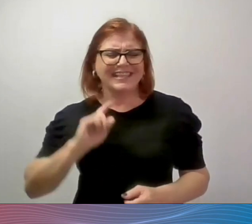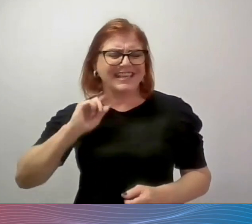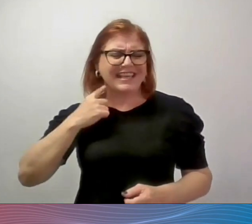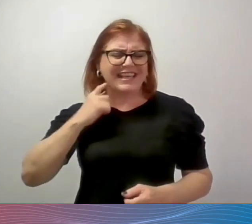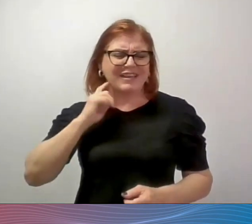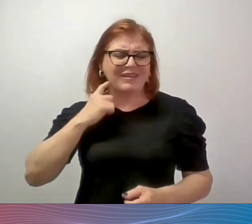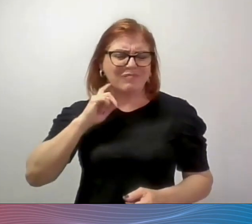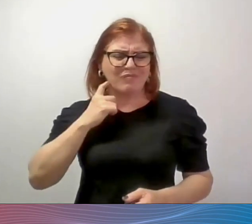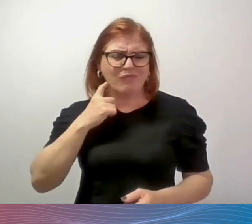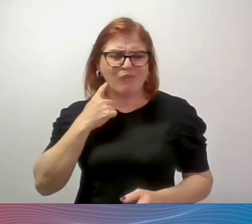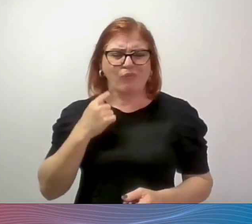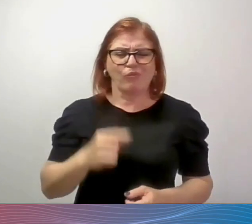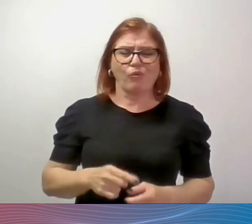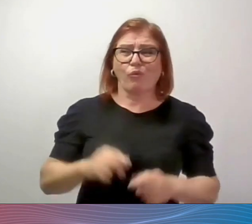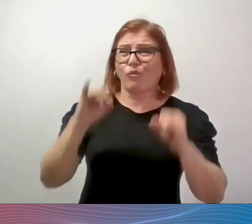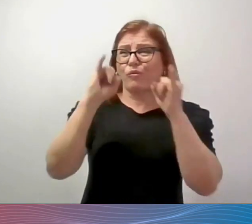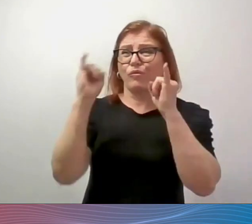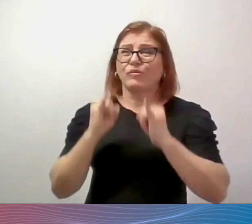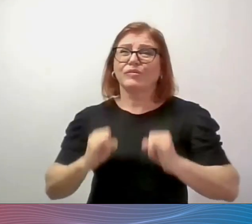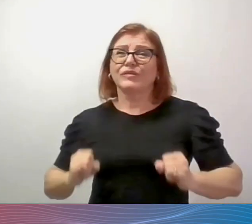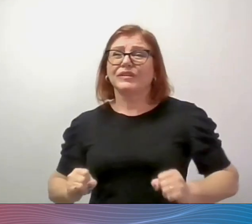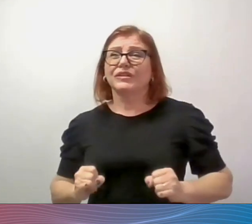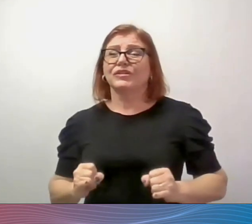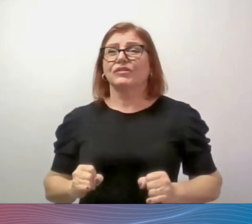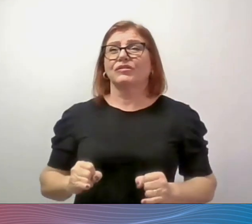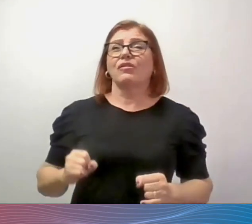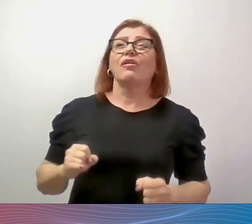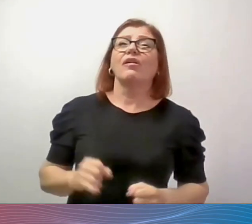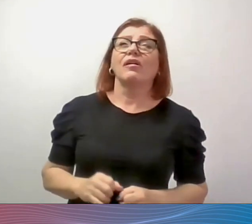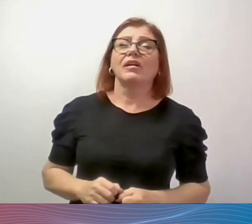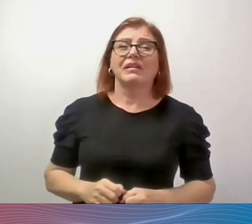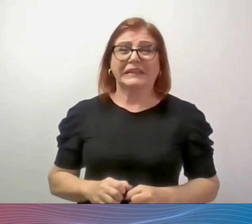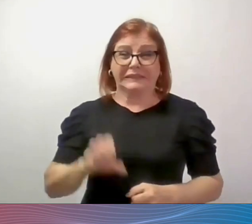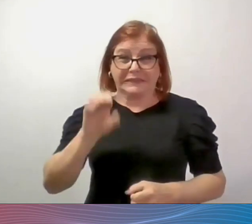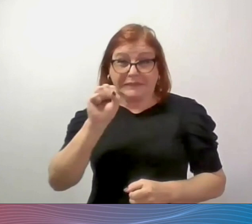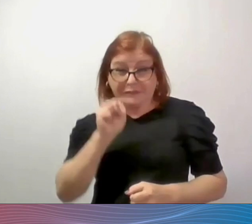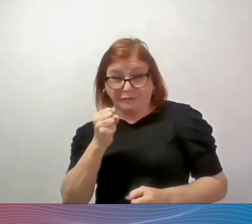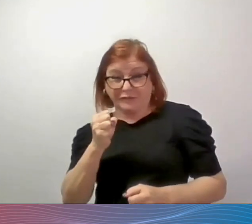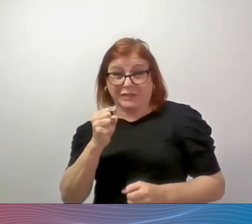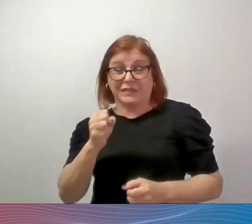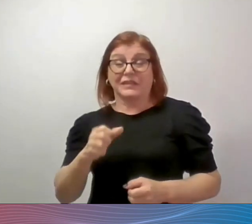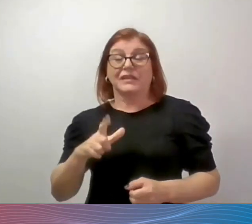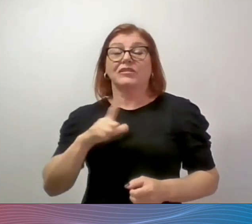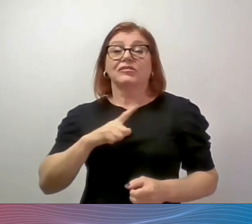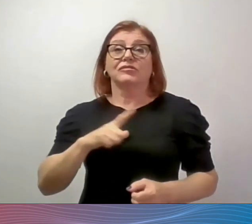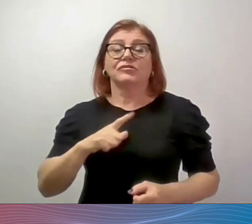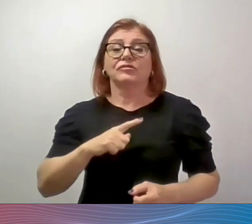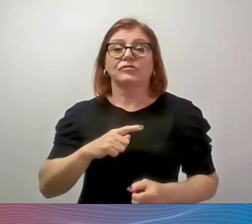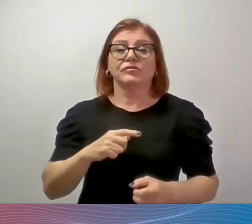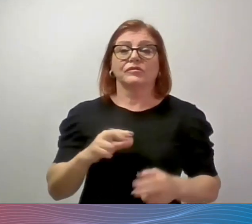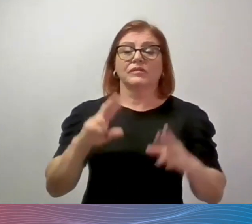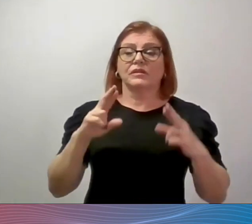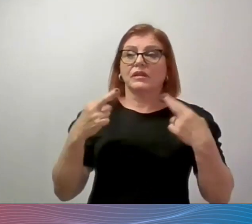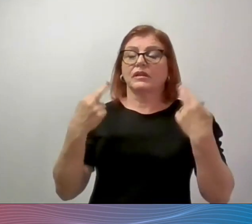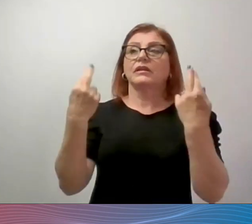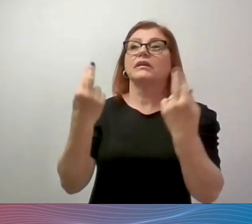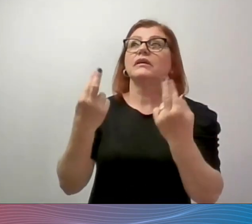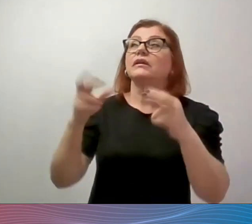For this you know, that no fornicator, unclean person, nor covetous man who is